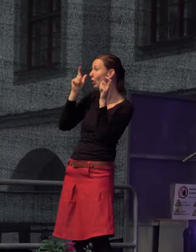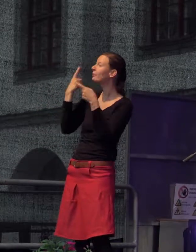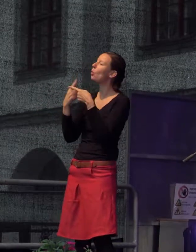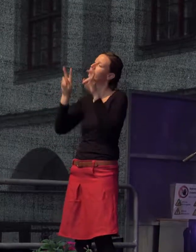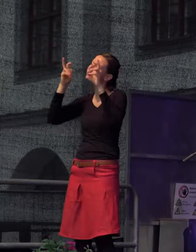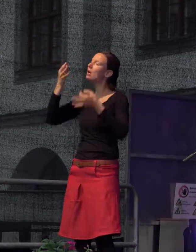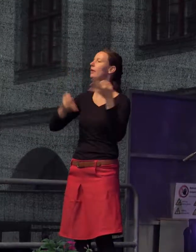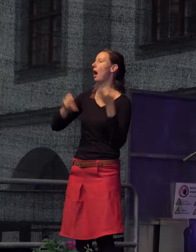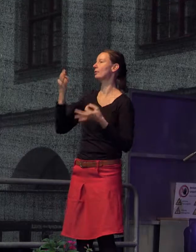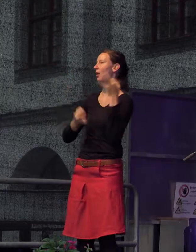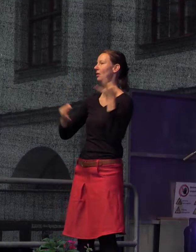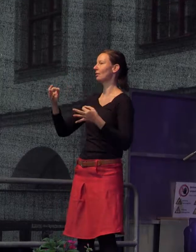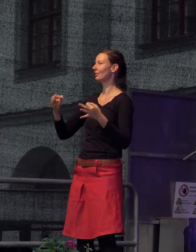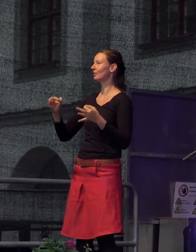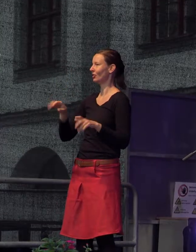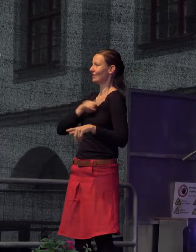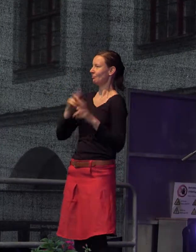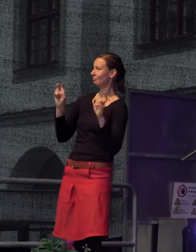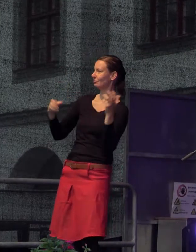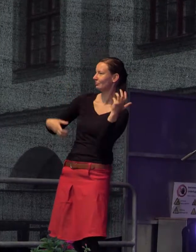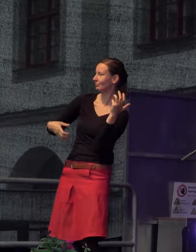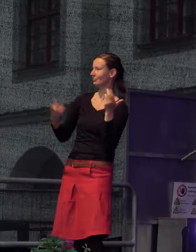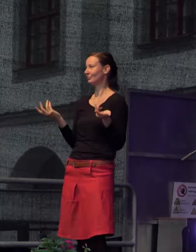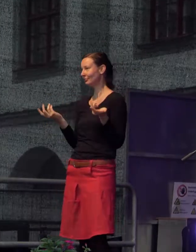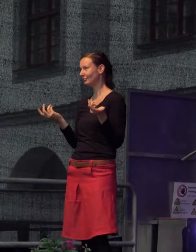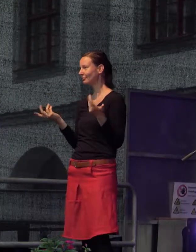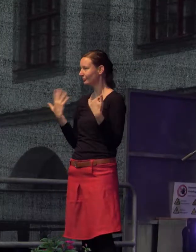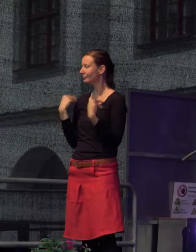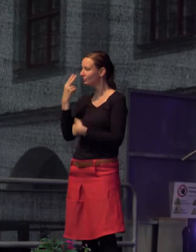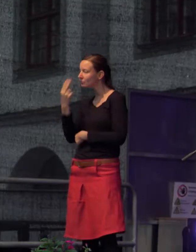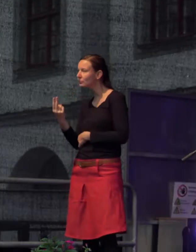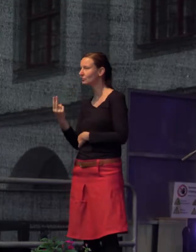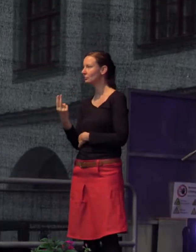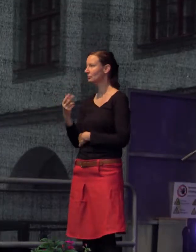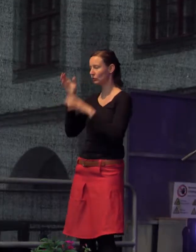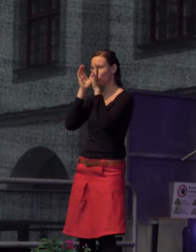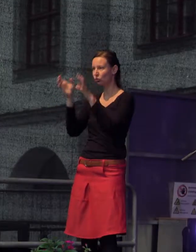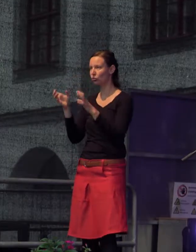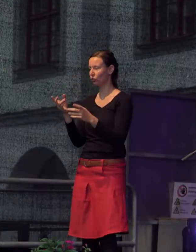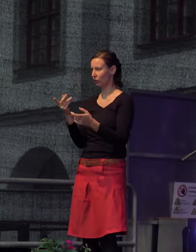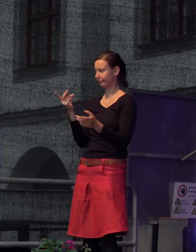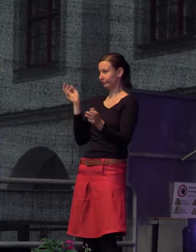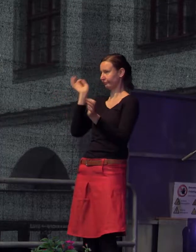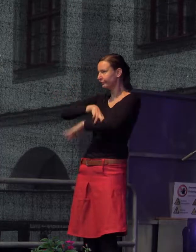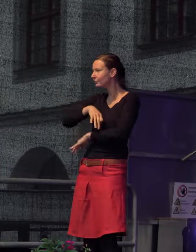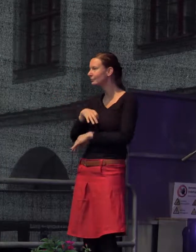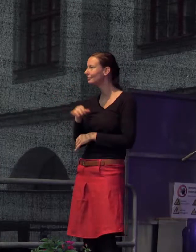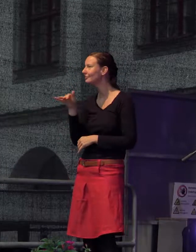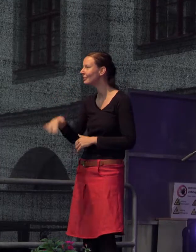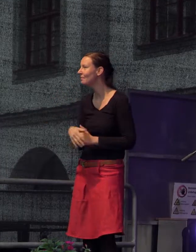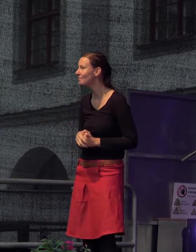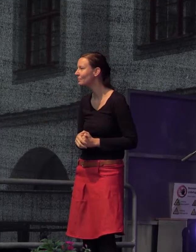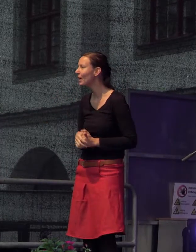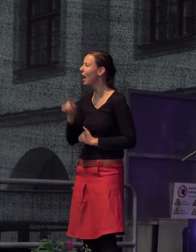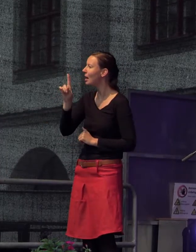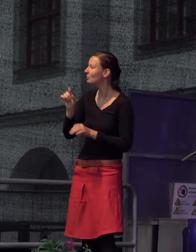und schafft so ikonische bilder welche die betrachterinnen und betrachter zu verstören vermögen hierzu nutzt sie eine ästhetik die